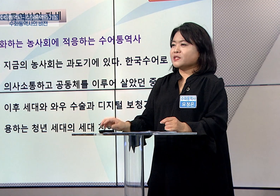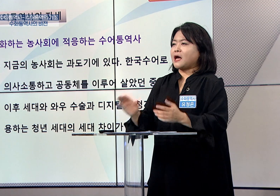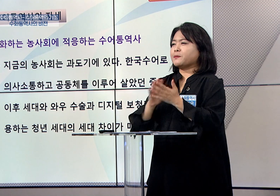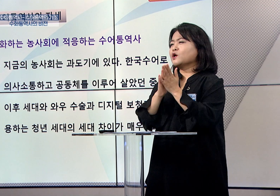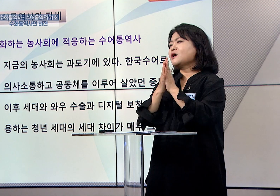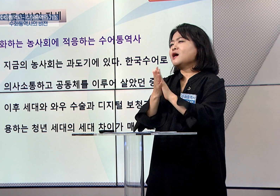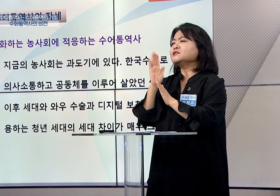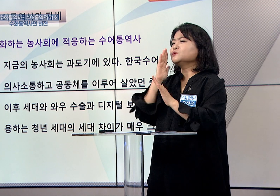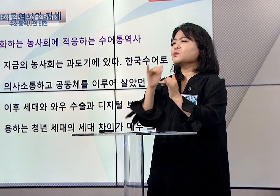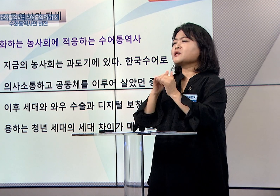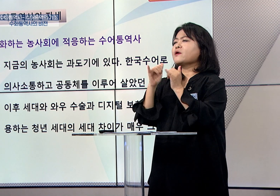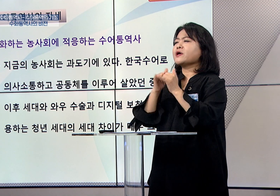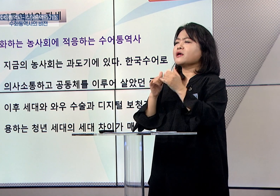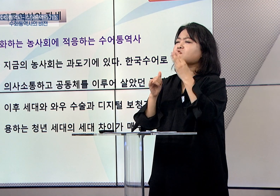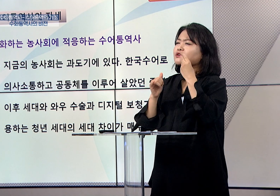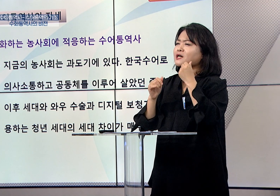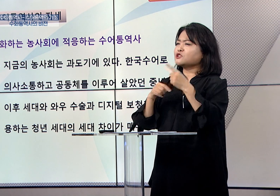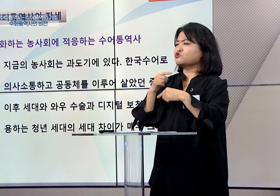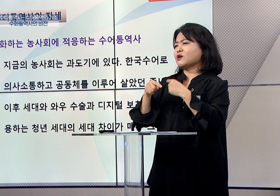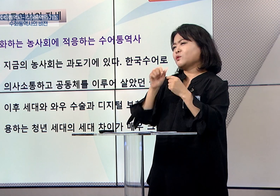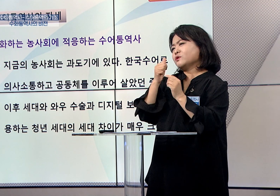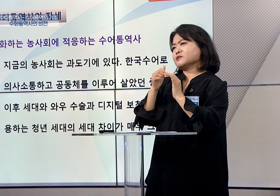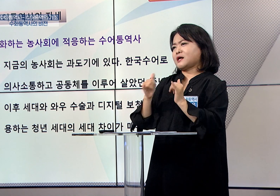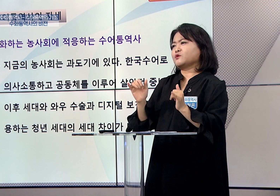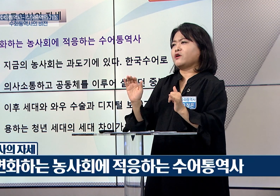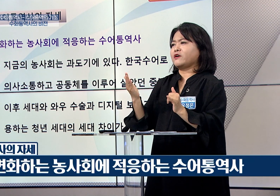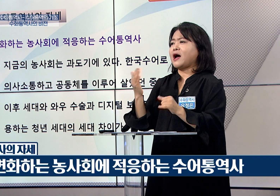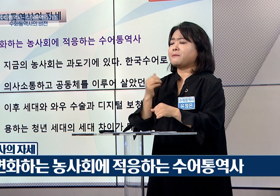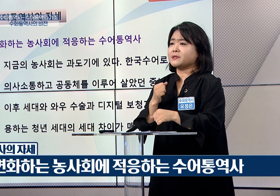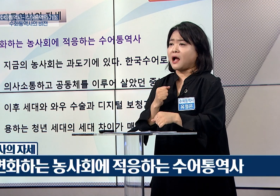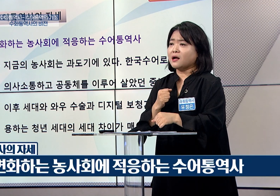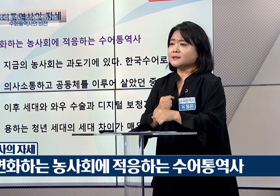자, 변화하는 농사회에 적응하는 수화 통역사가 되어야 합니다.